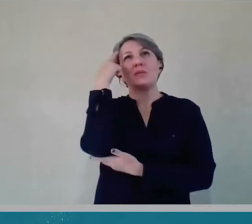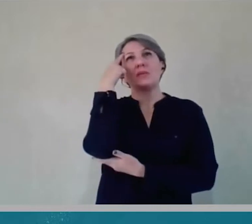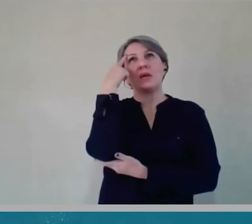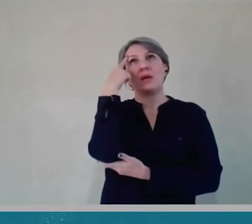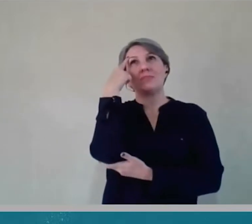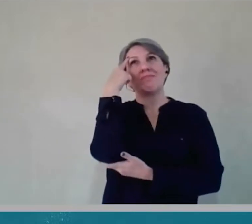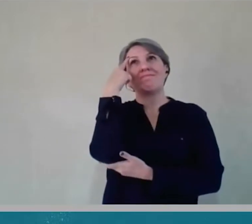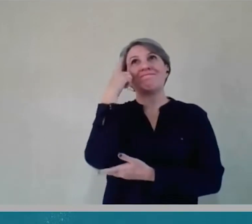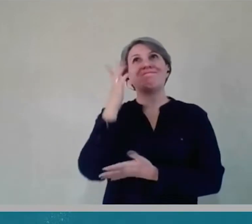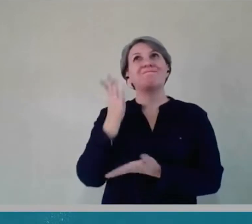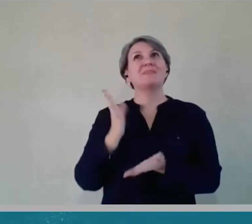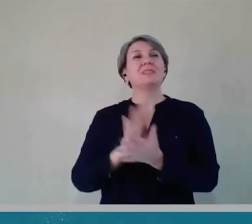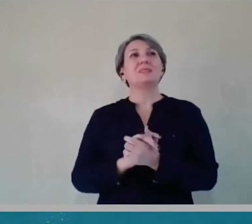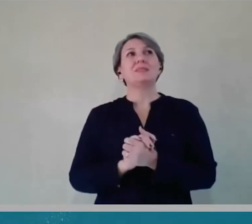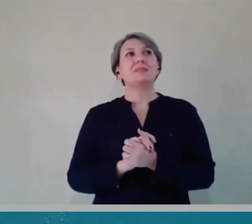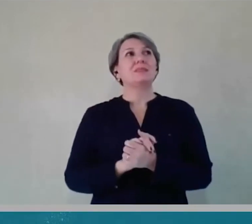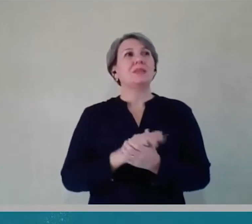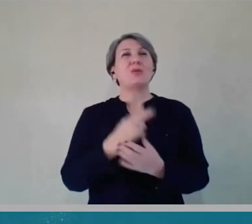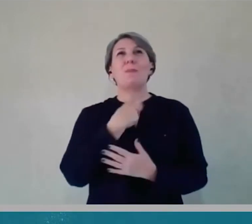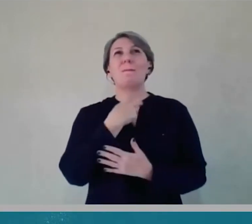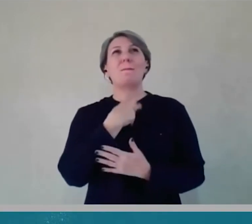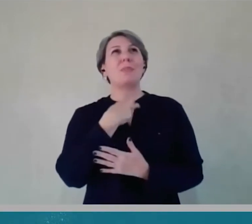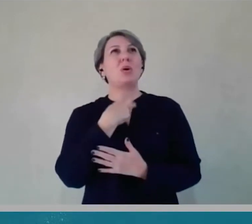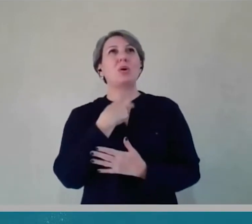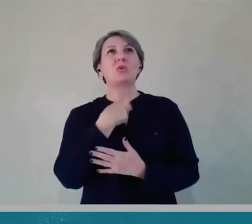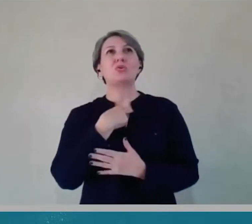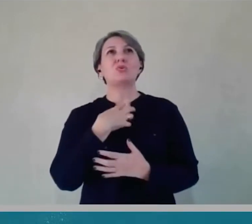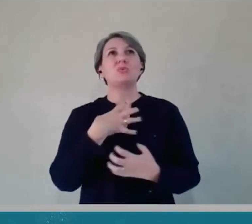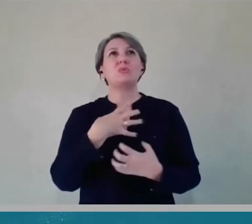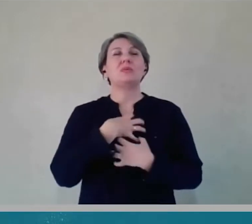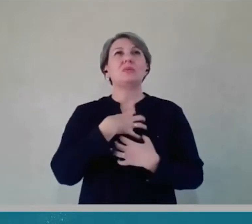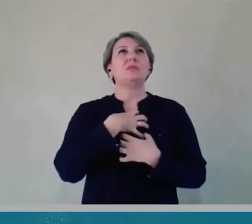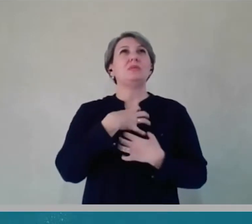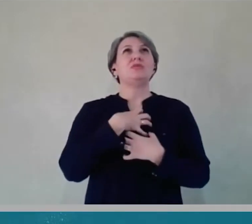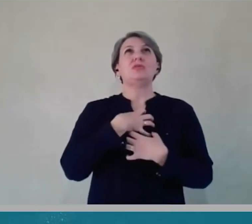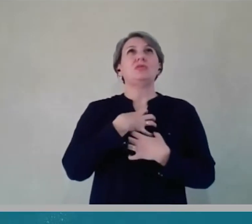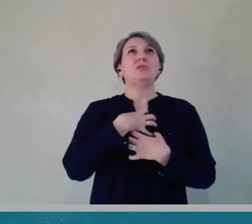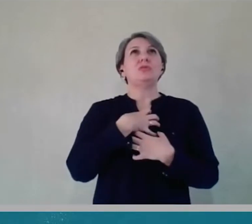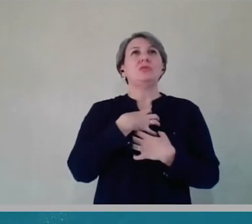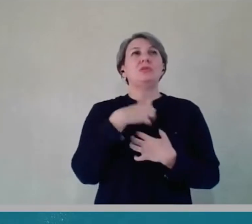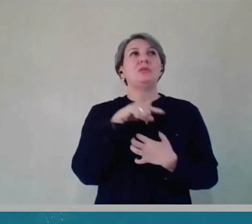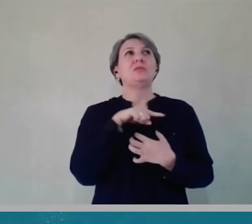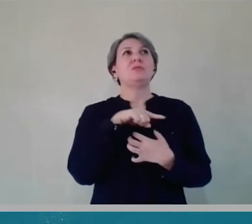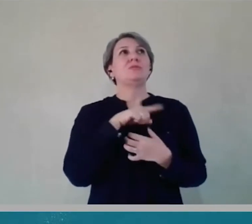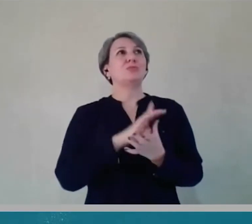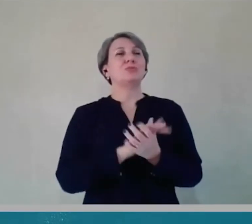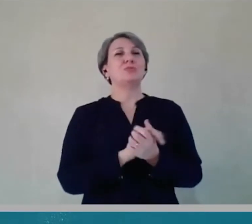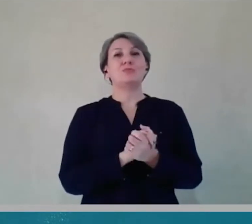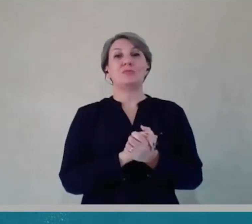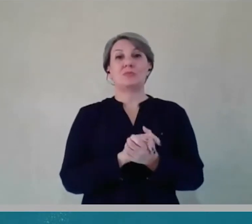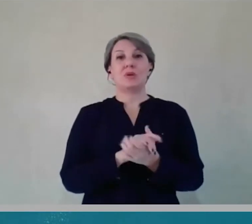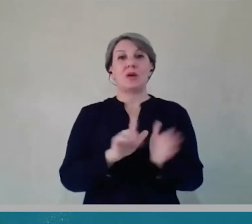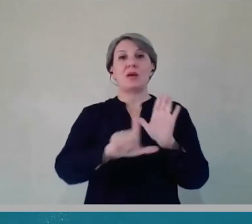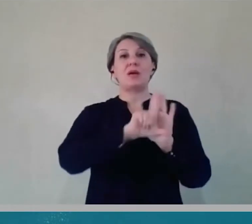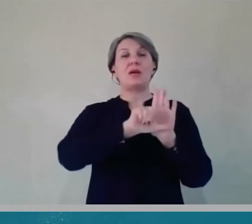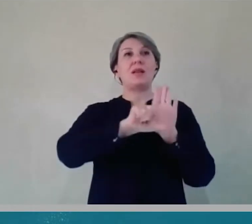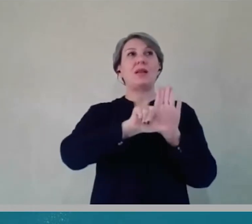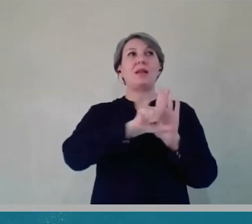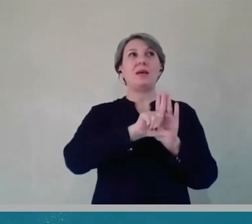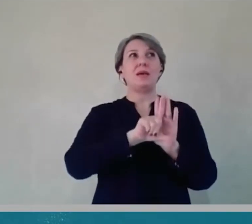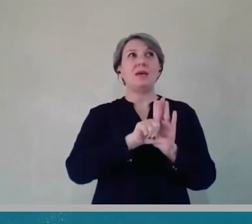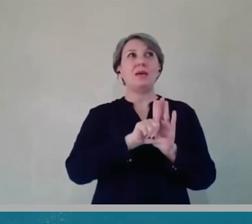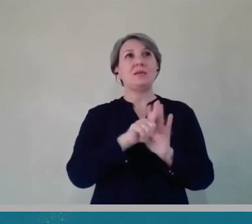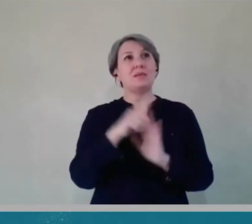não posso cometer isso, não posso cometer. Quanto mais você pela lei você sabe que é errado